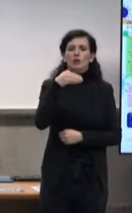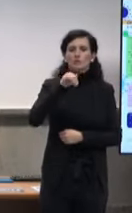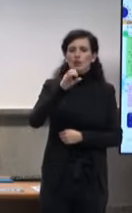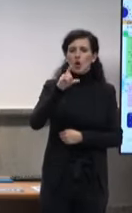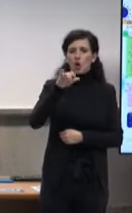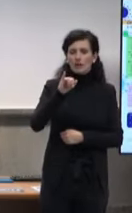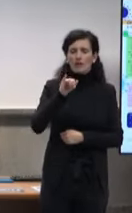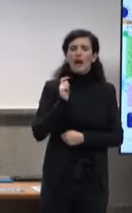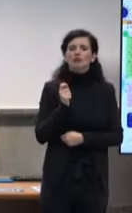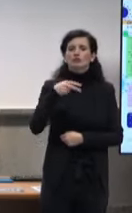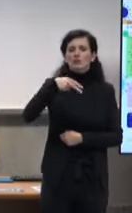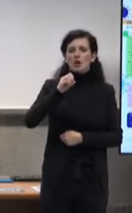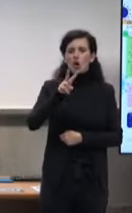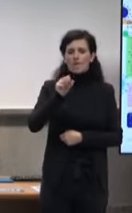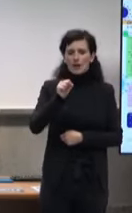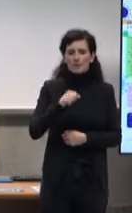nova